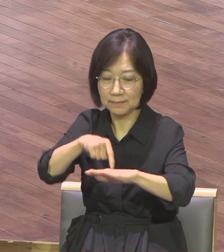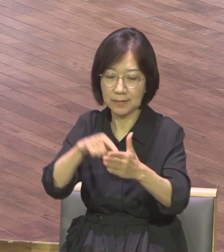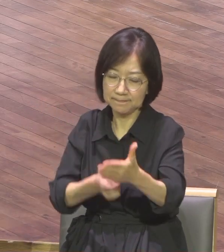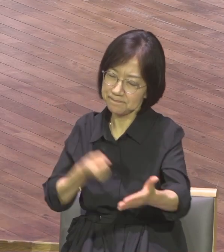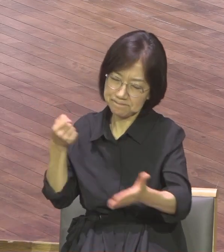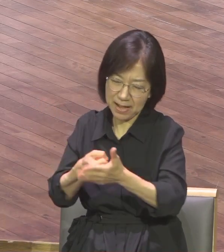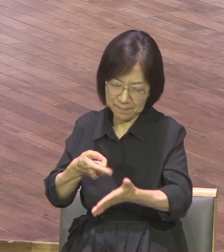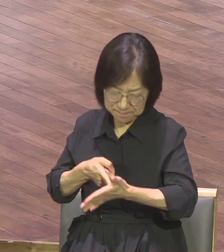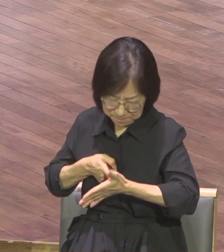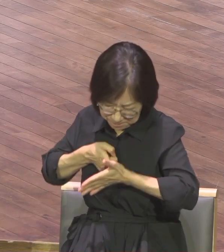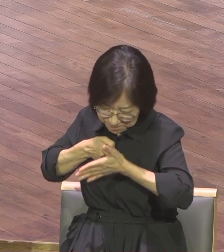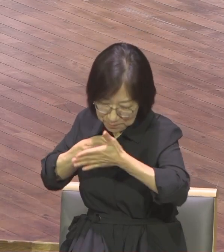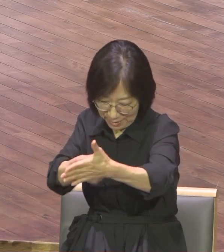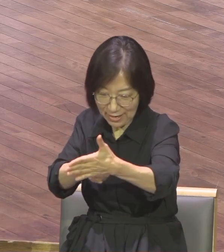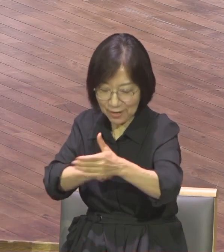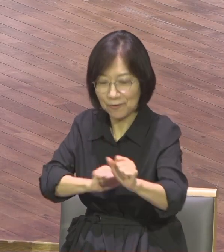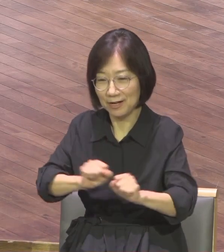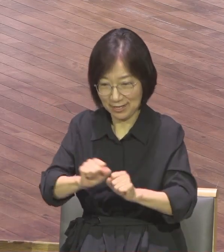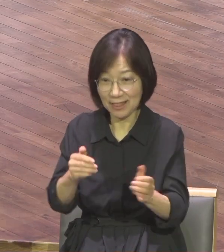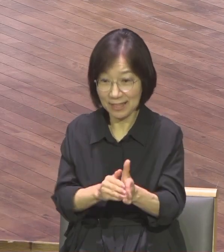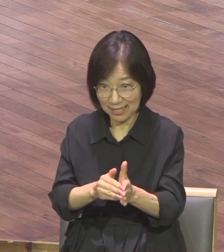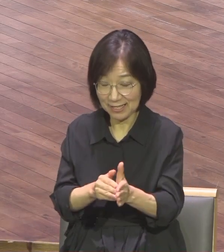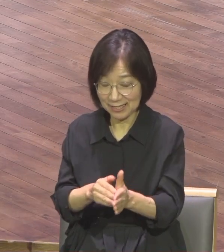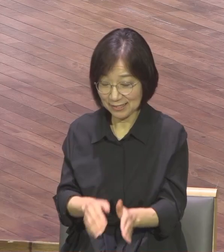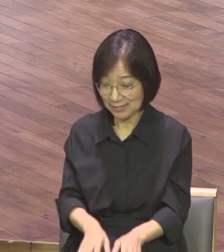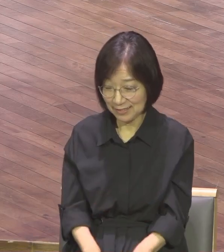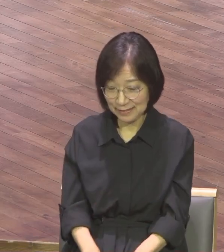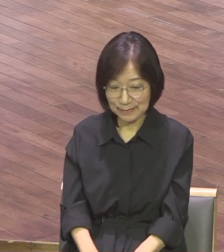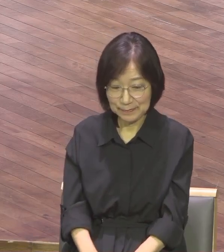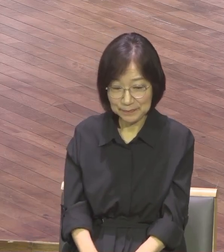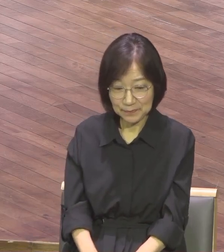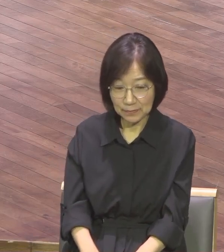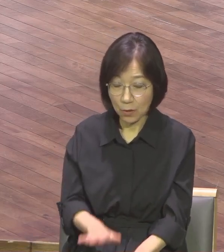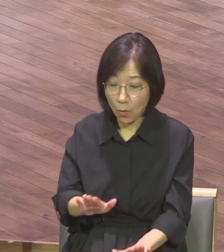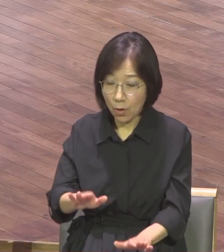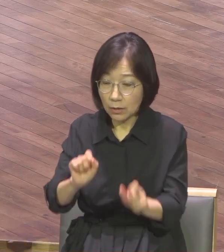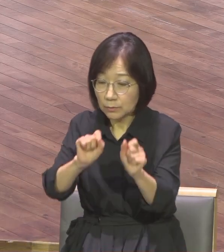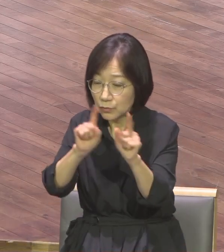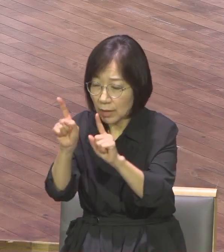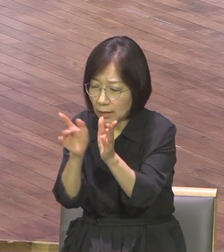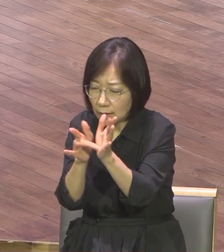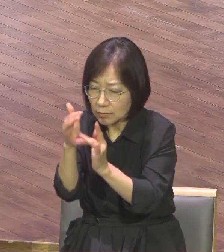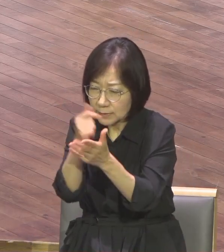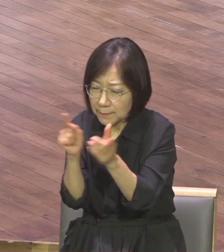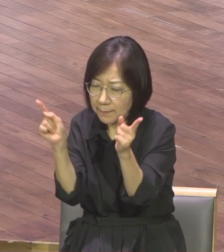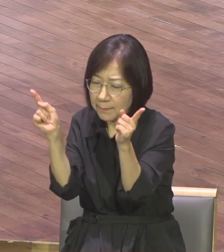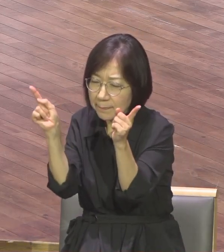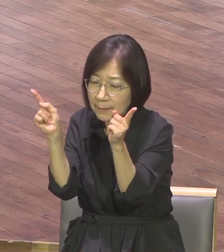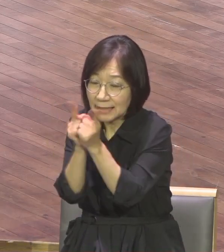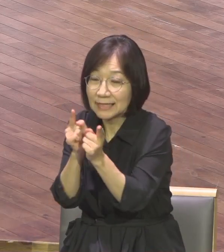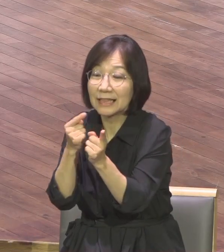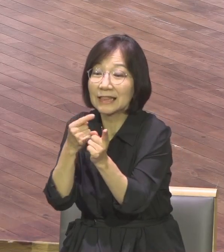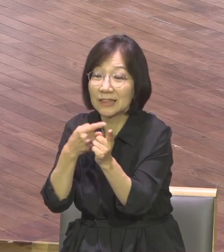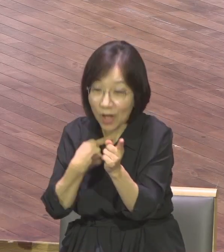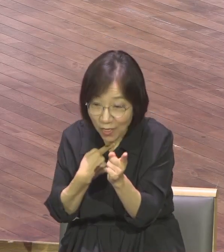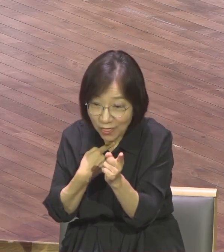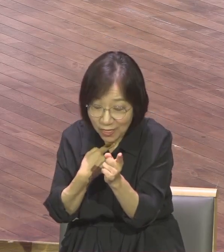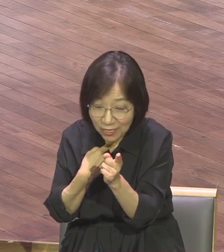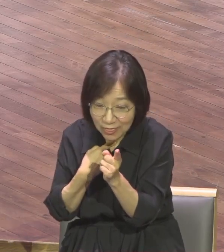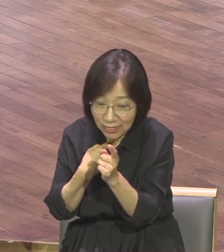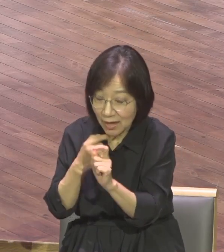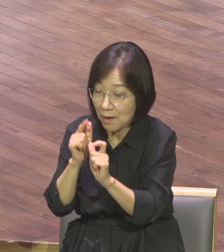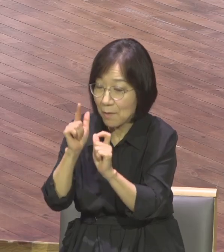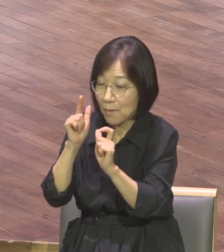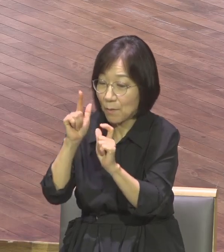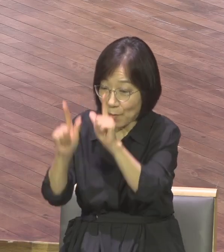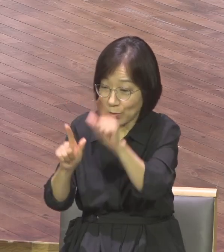성령의 이 성령, 부활하신 예수님을 만난 이 사울처럼 성령으로 변화된